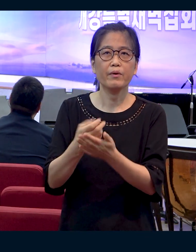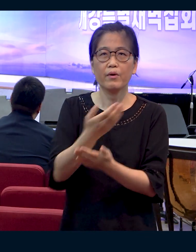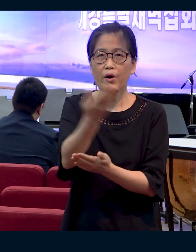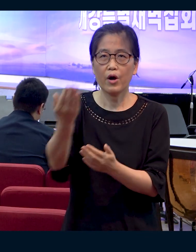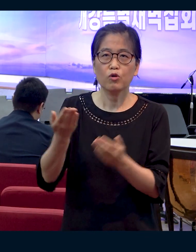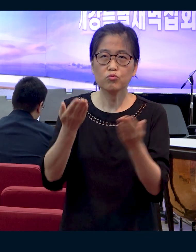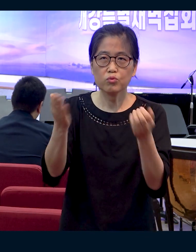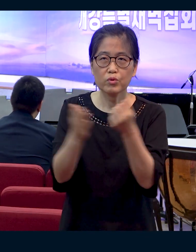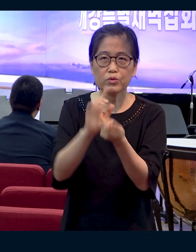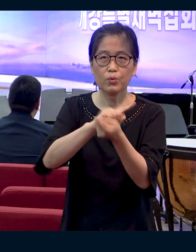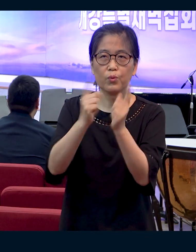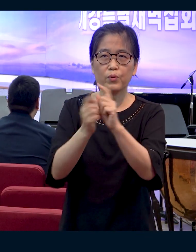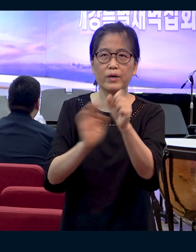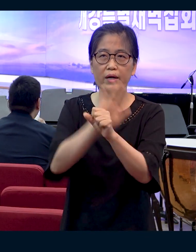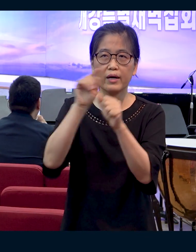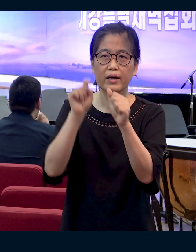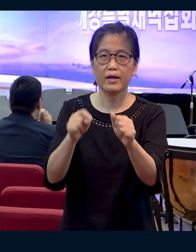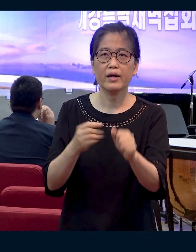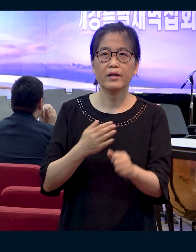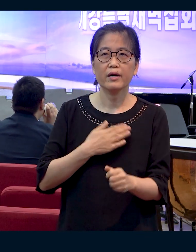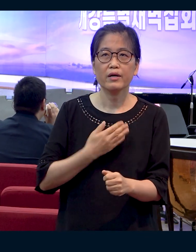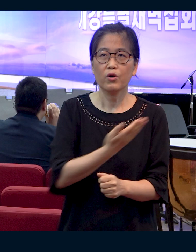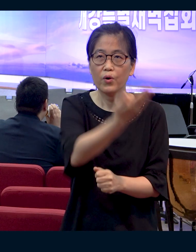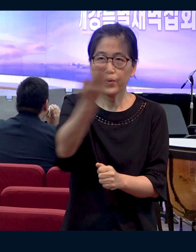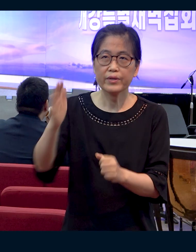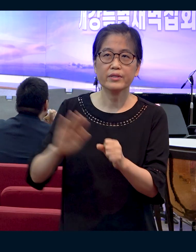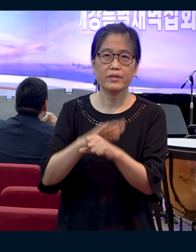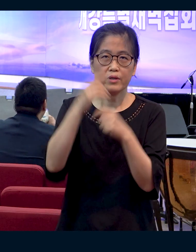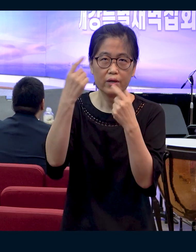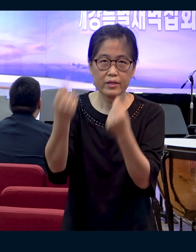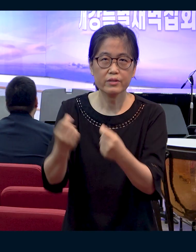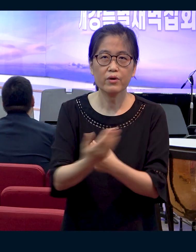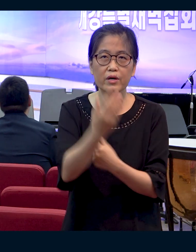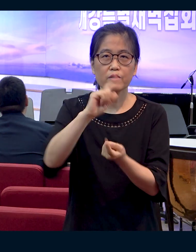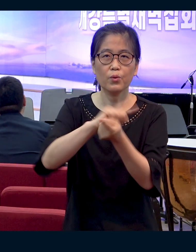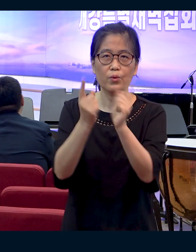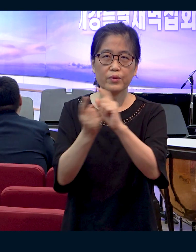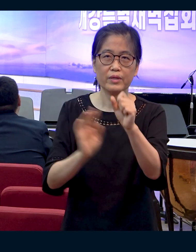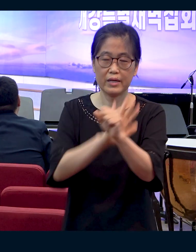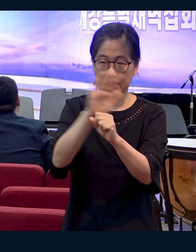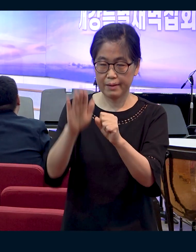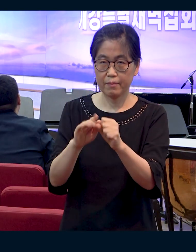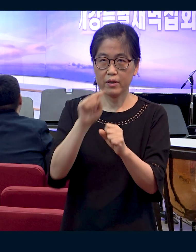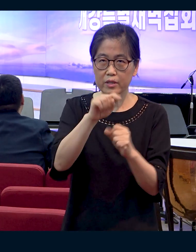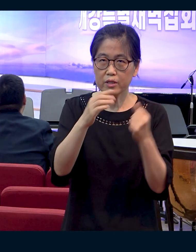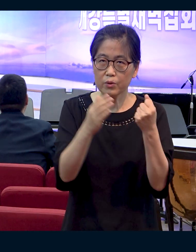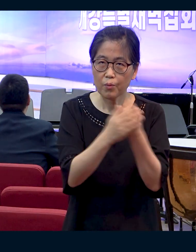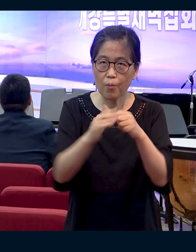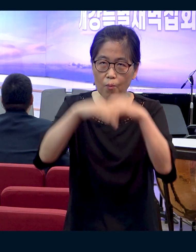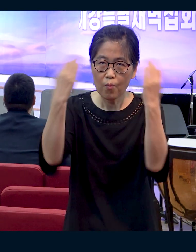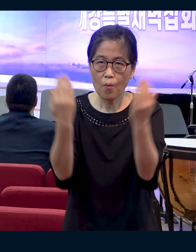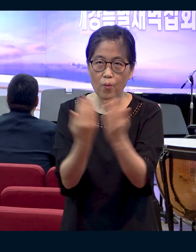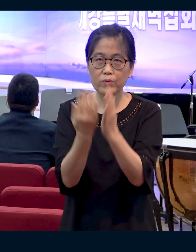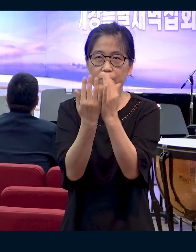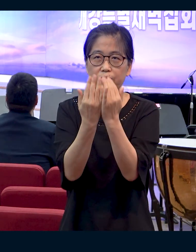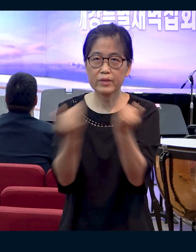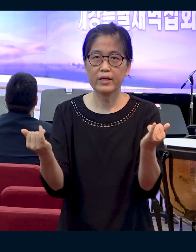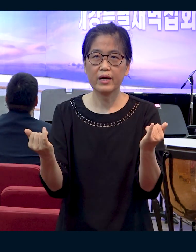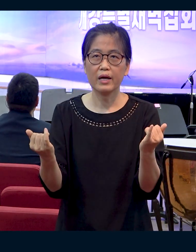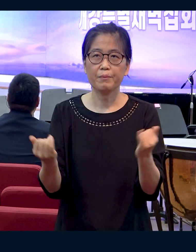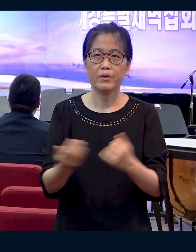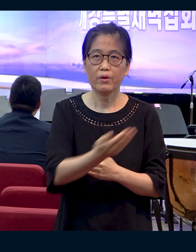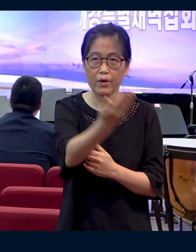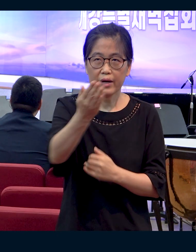서로 사랑하라. 내가 너희를 사랑한 것 같이 너희도 서로 사랑하라. 너희가 서로 사랑하면 이로써 모든 사람이 너희가